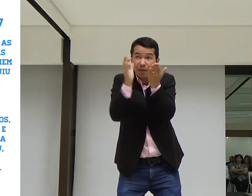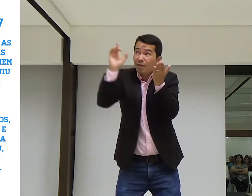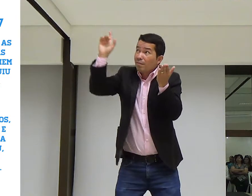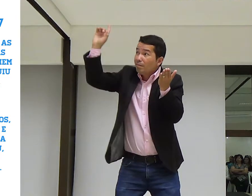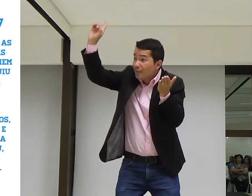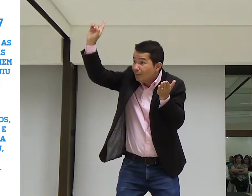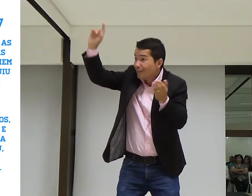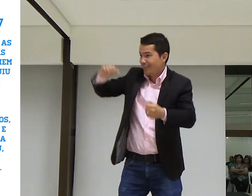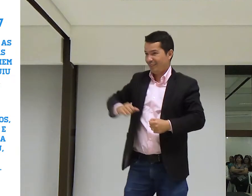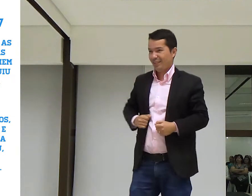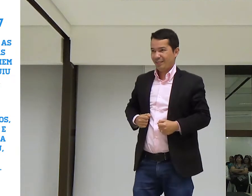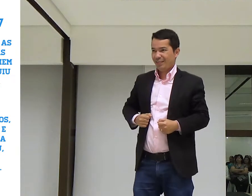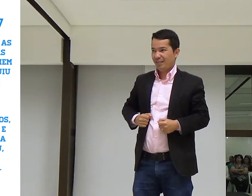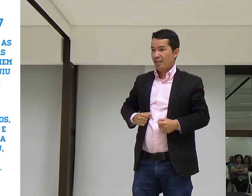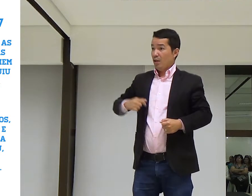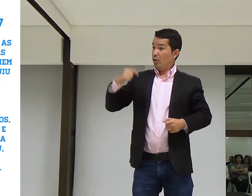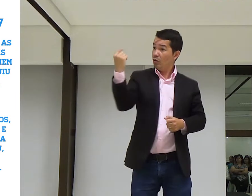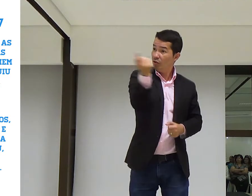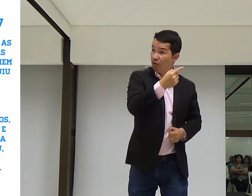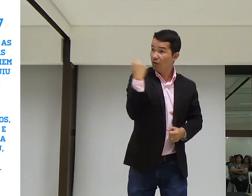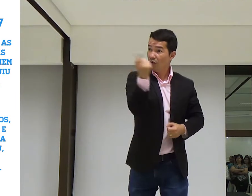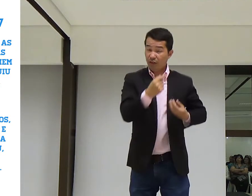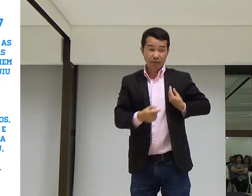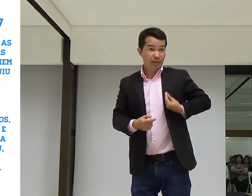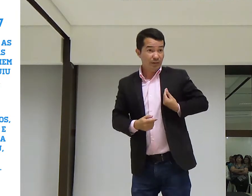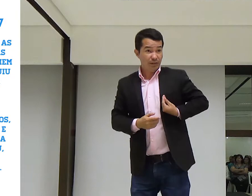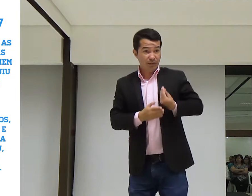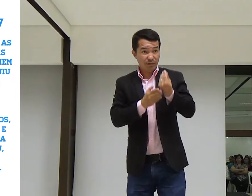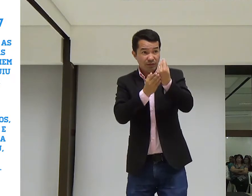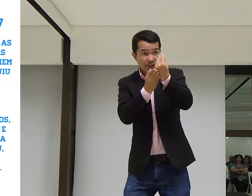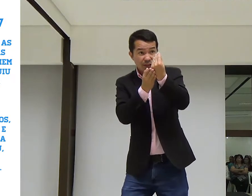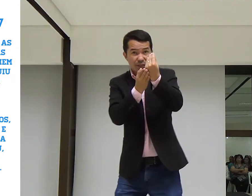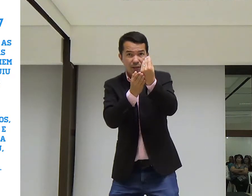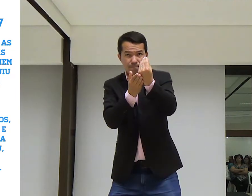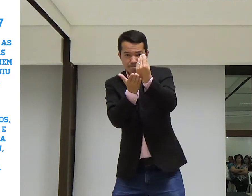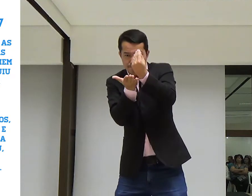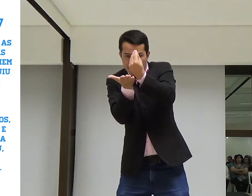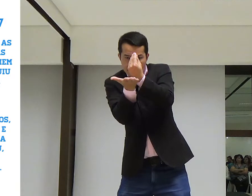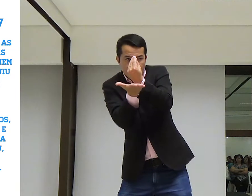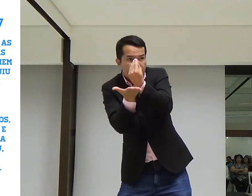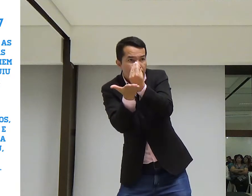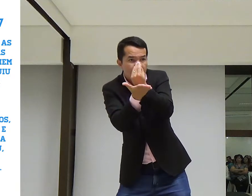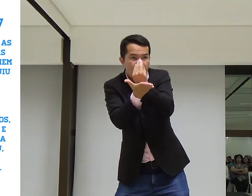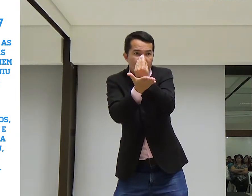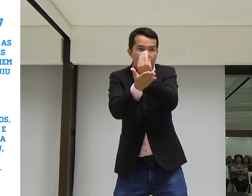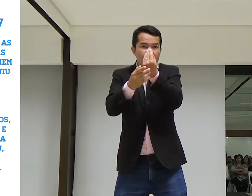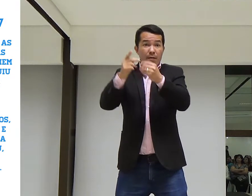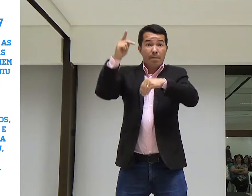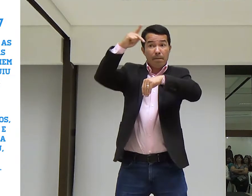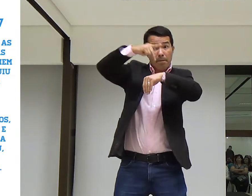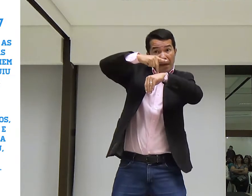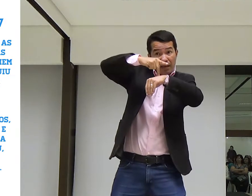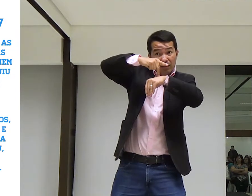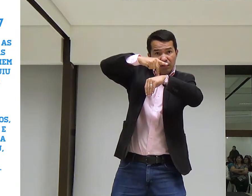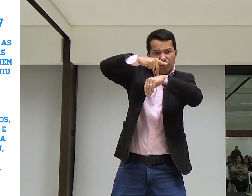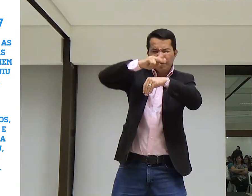A pedra, a base de rocha, é uma comparação com a Bíblia, com a presença de